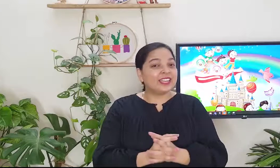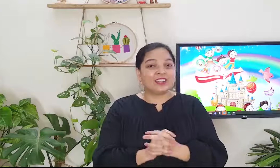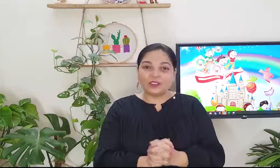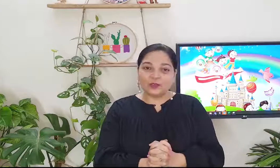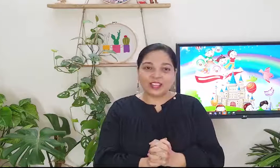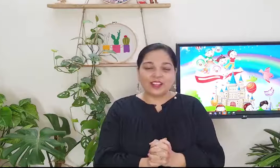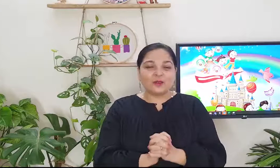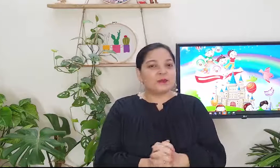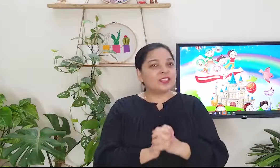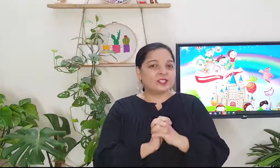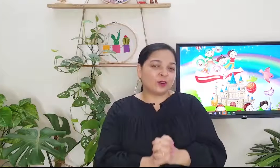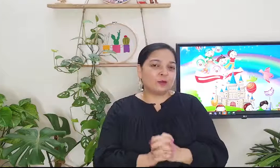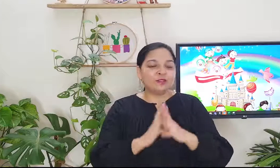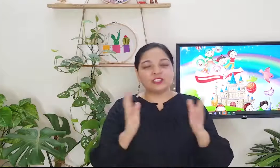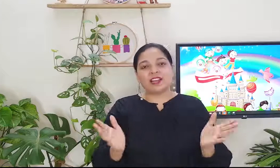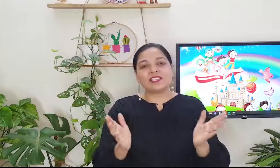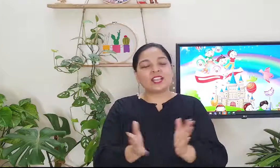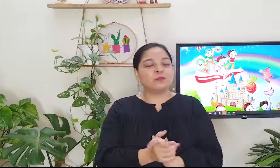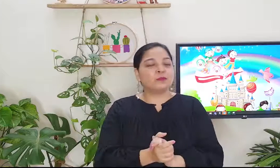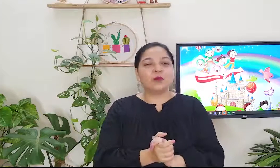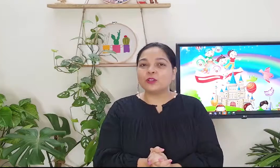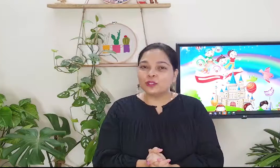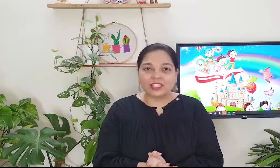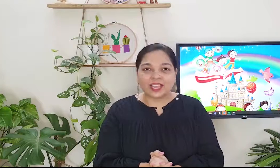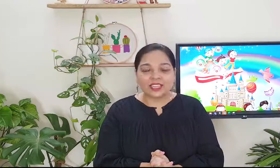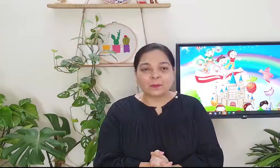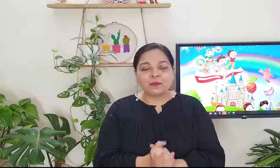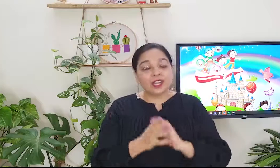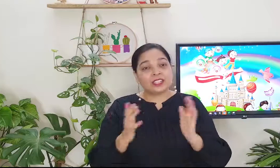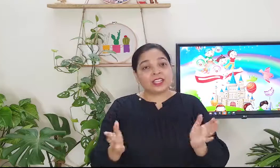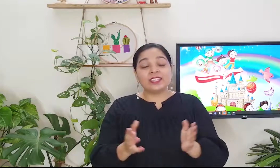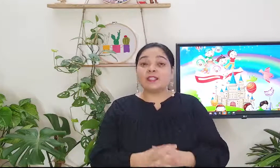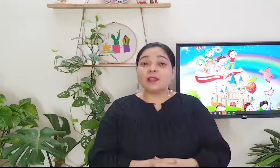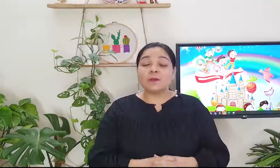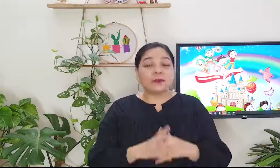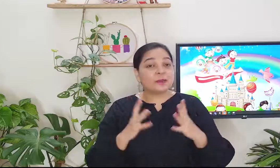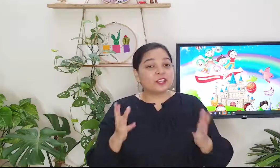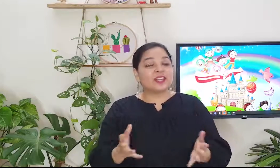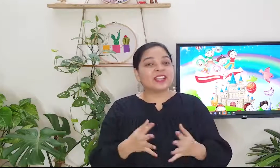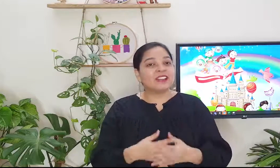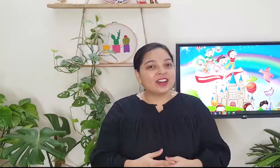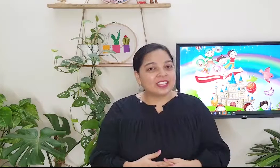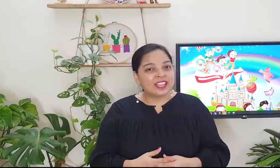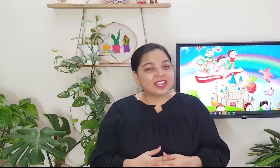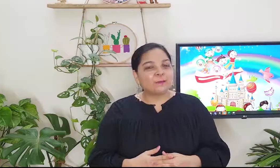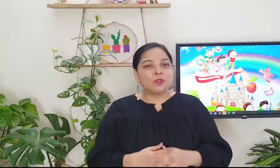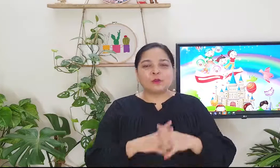প্রেজ দ্য লর্ড। আমার বিশ্বাস তোমরা খুবই উৎসাহিত। এই সময় আমরা প্রার্থনা করব, ঈশ্বরকে ধন্যবাদ দেব। লুইয়া, তো